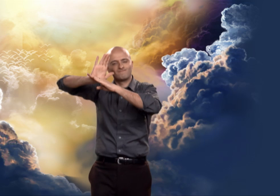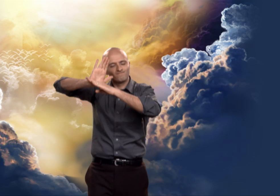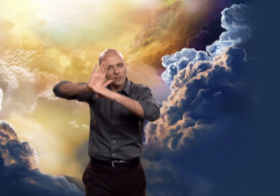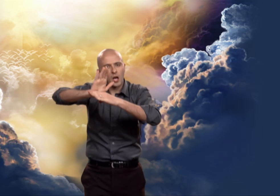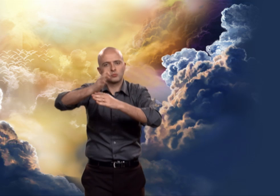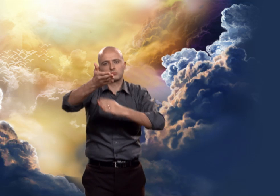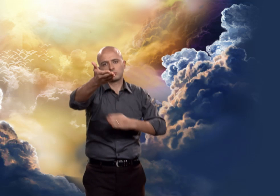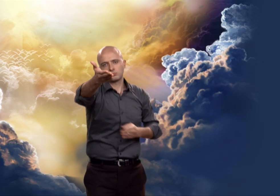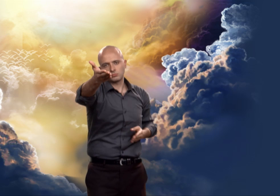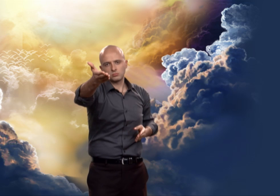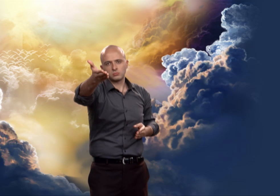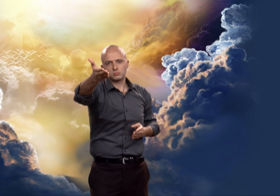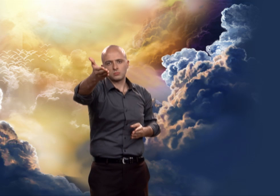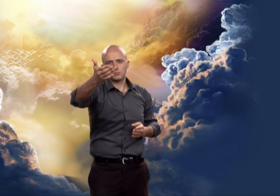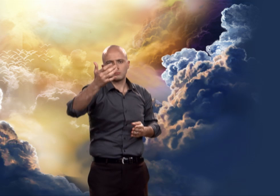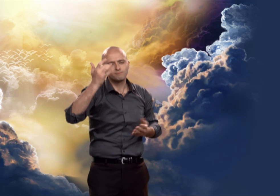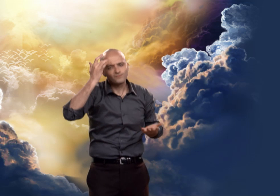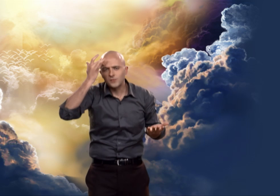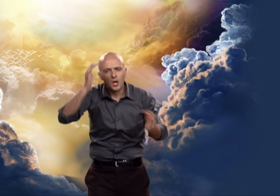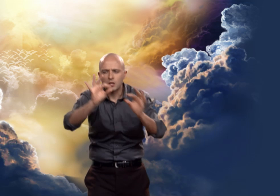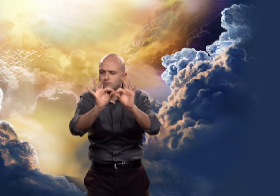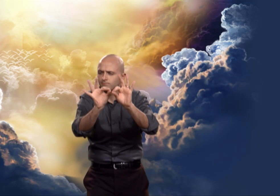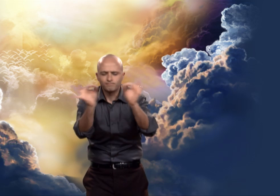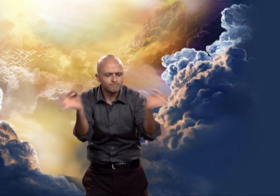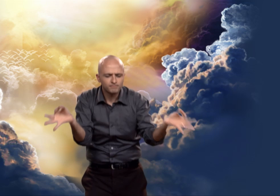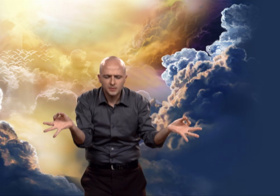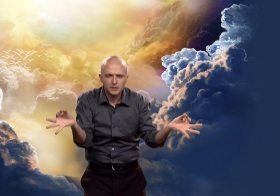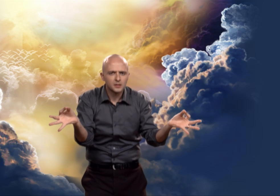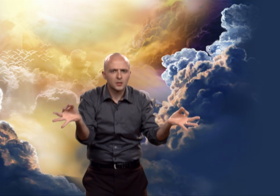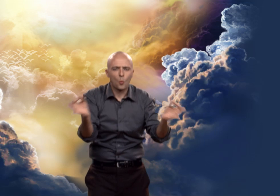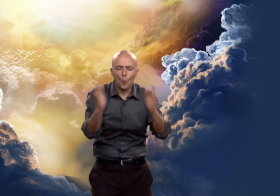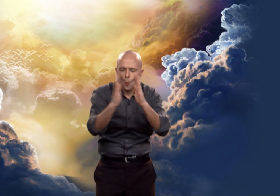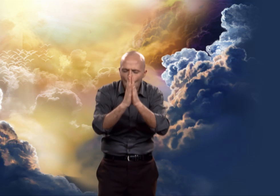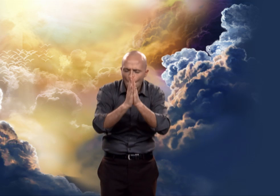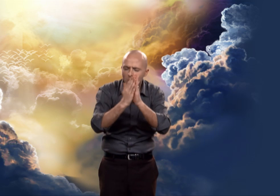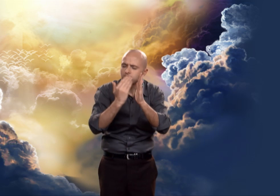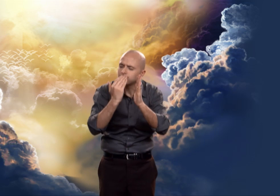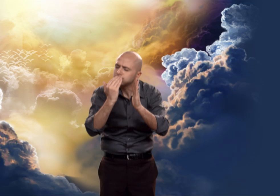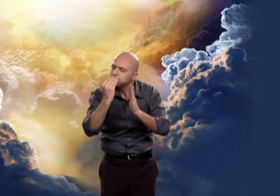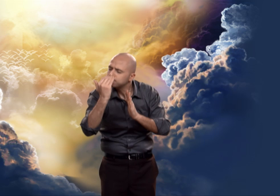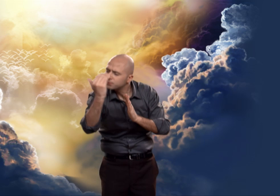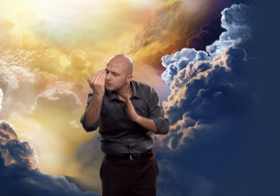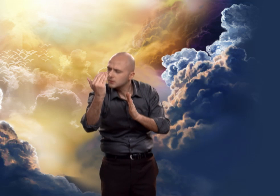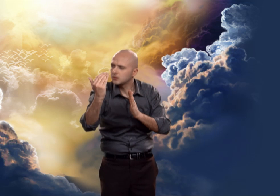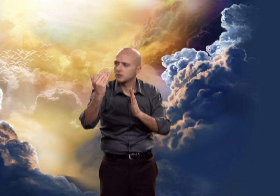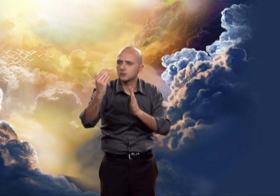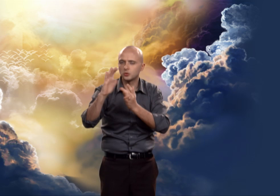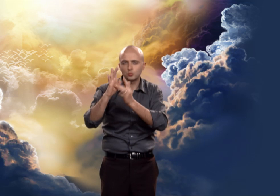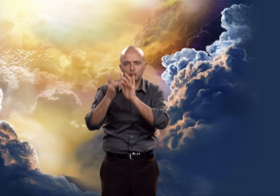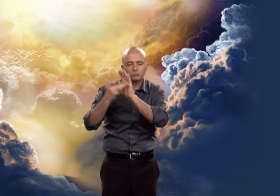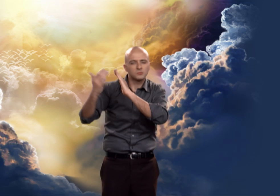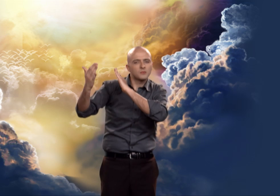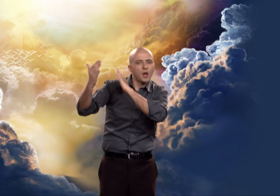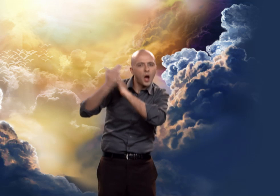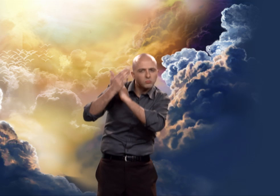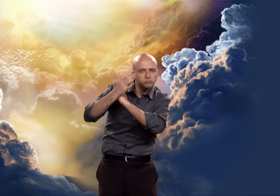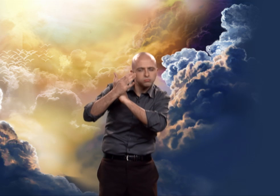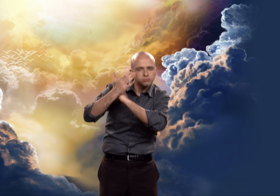se vocês forem zelosos na prática do bem? Satanás sabe que a pessoa mais frágil que permanece em Cristo é mais do